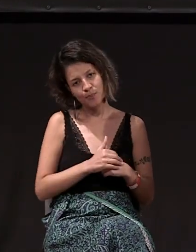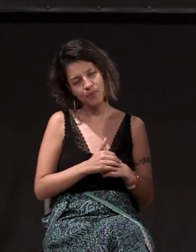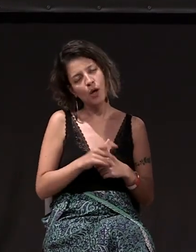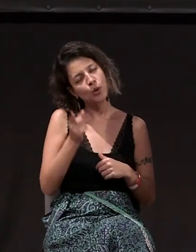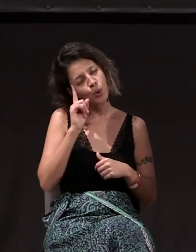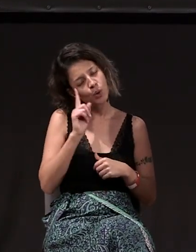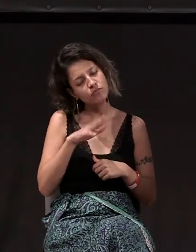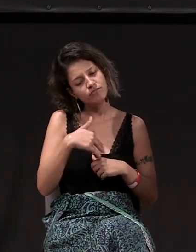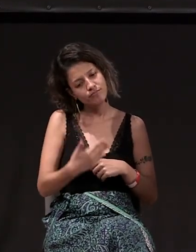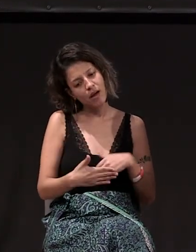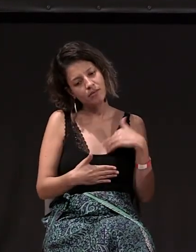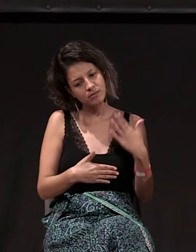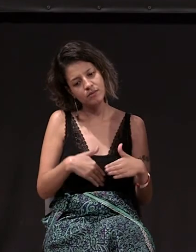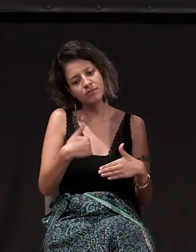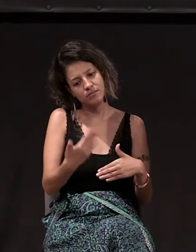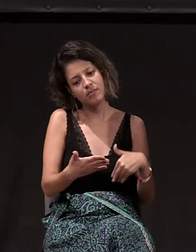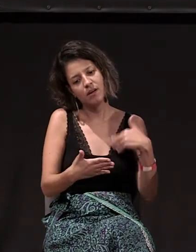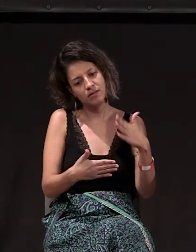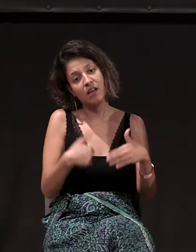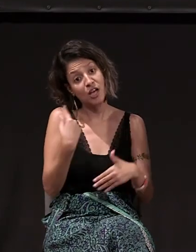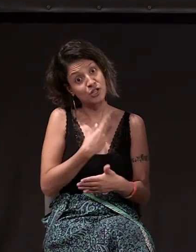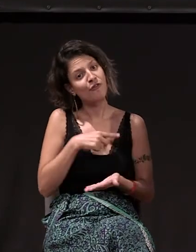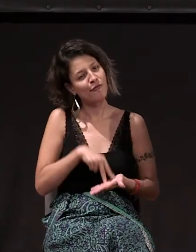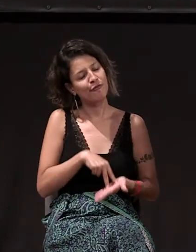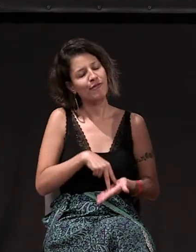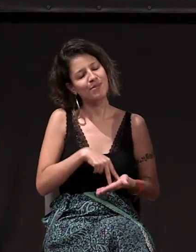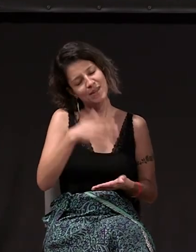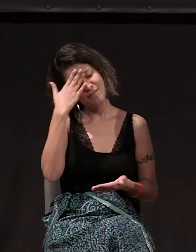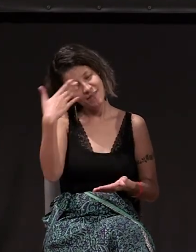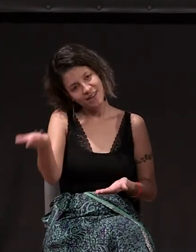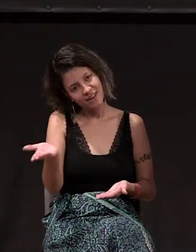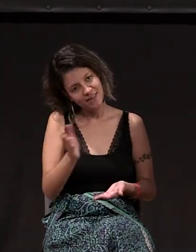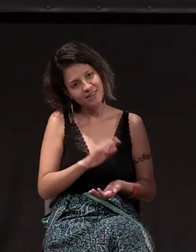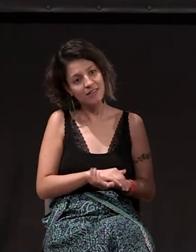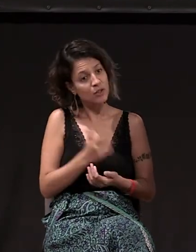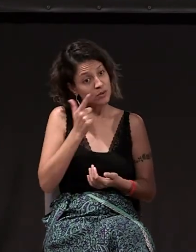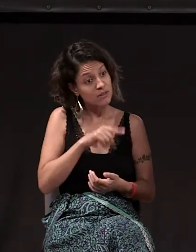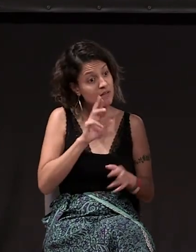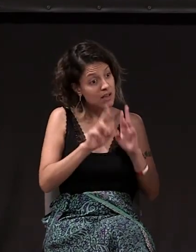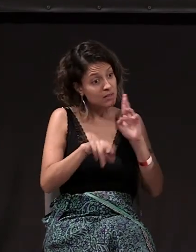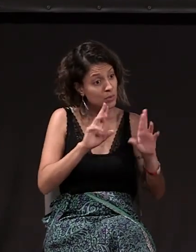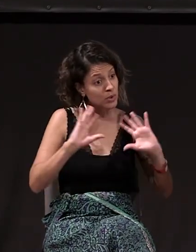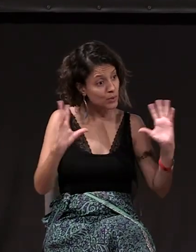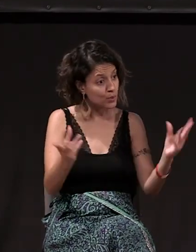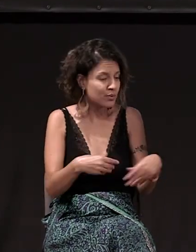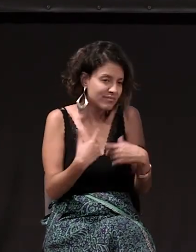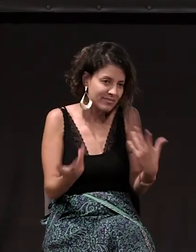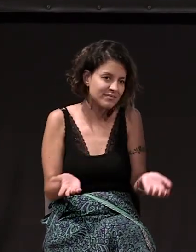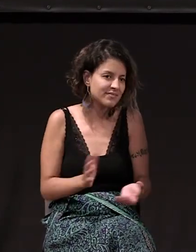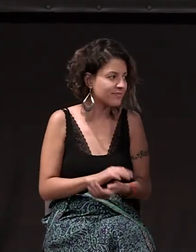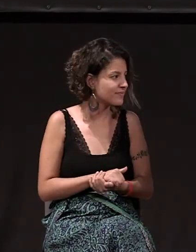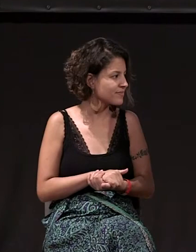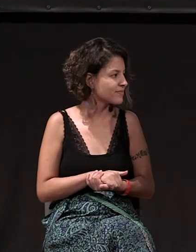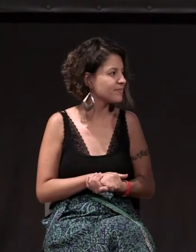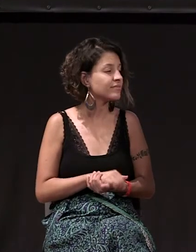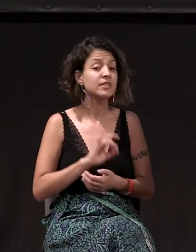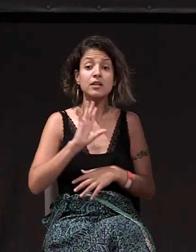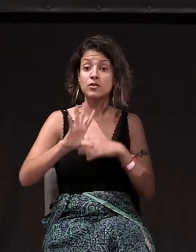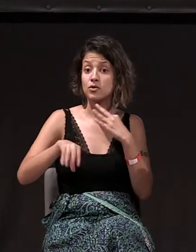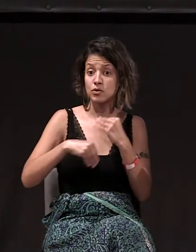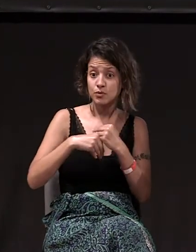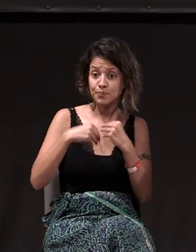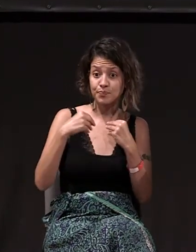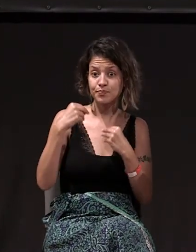um passo. A gente continua firme. Obrigada. Não sei se consegui responder a todos. Eu queria reiterar também,